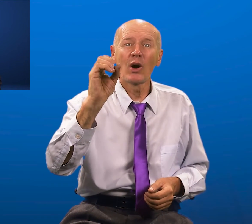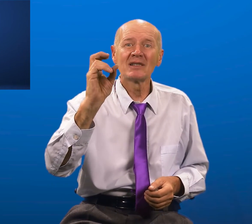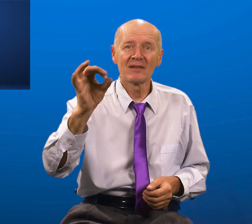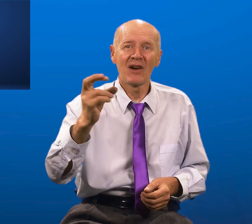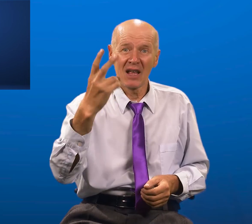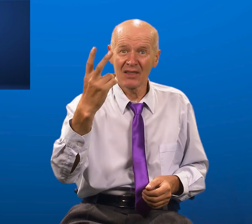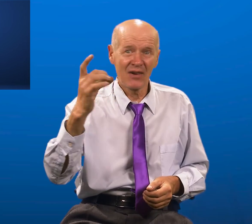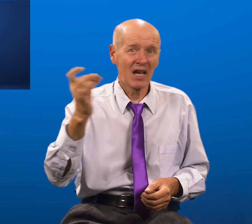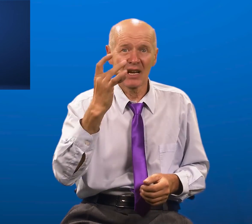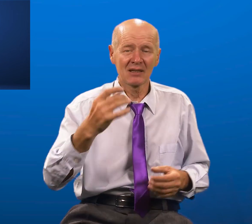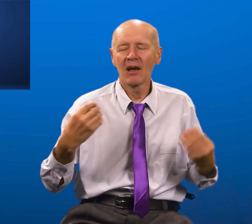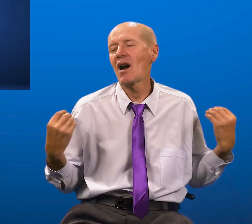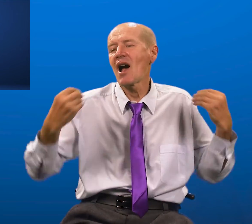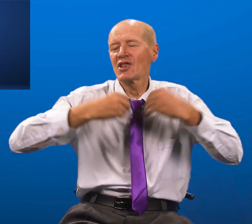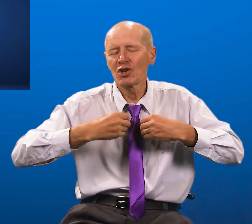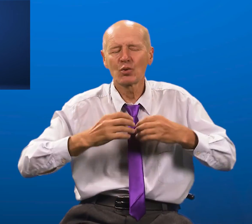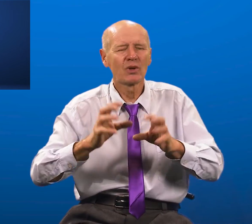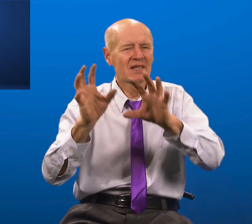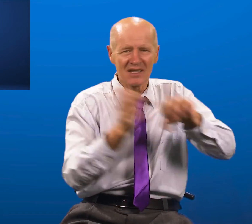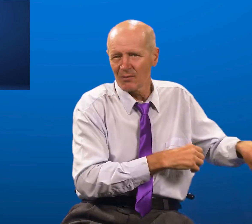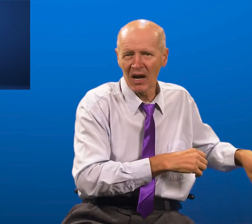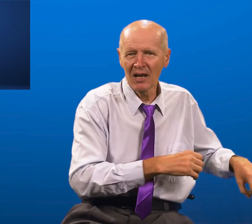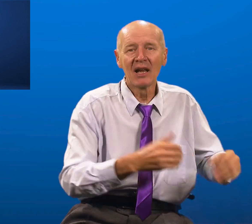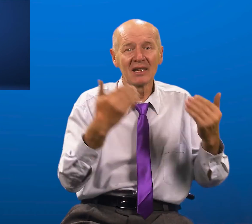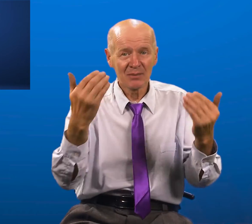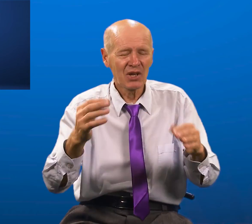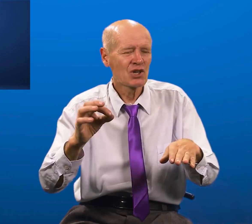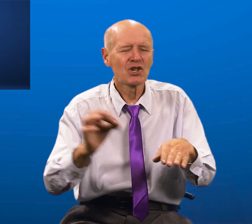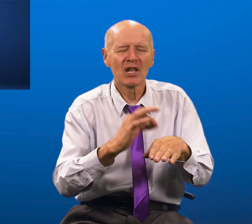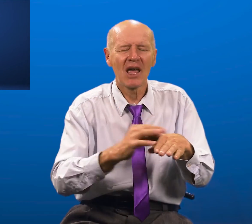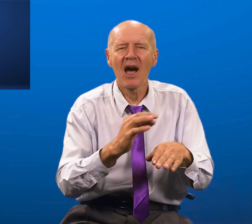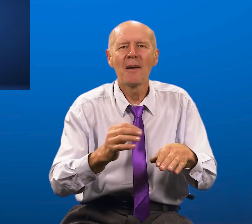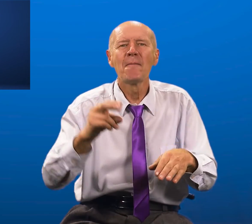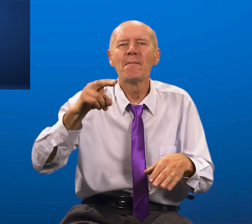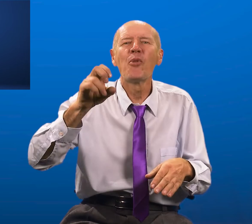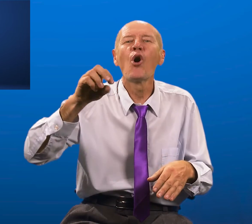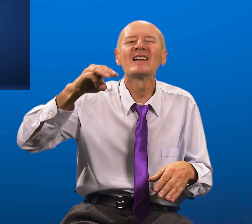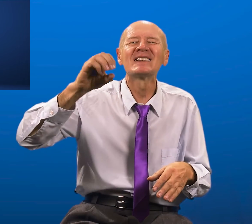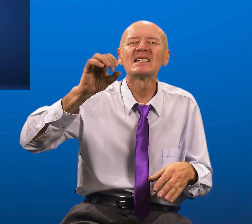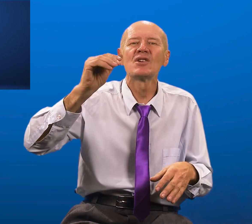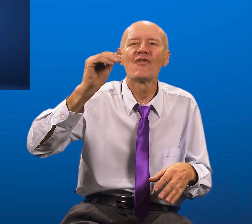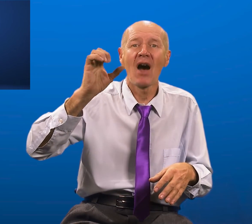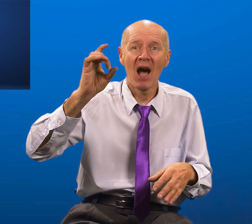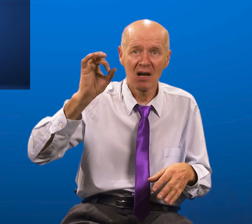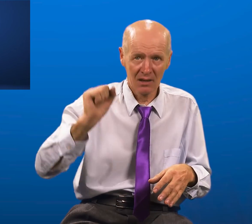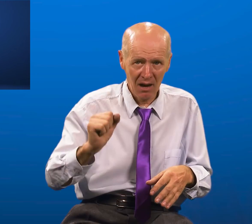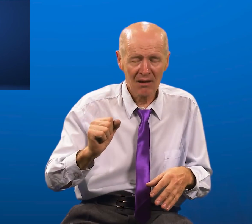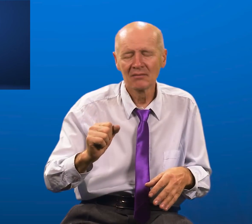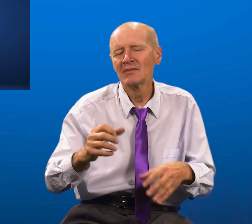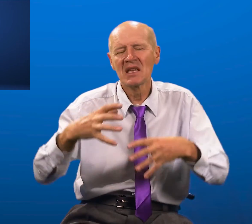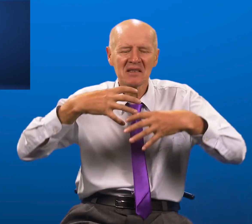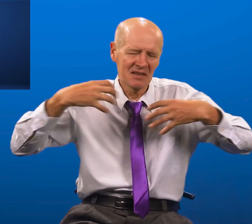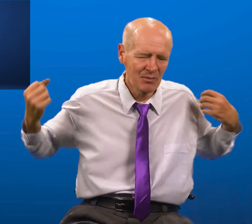уже два раза братья, теперь жена Потифара. И в этом